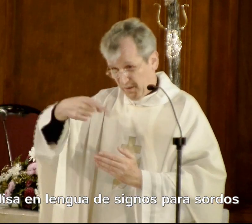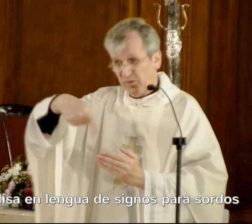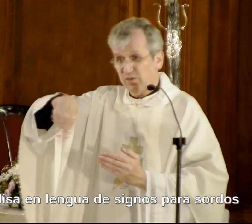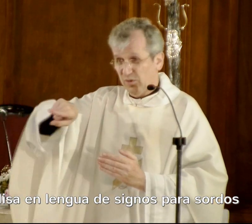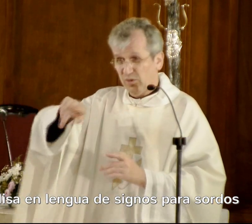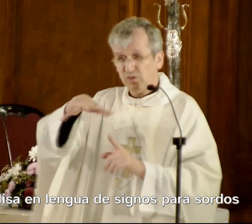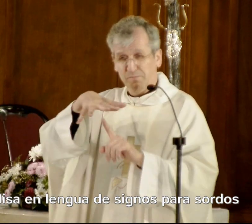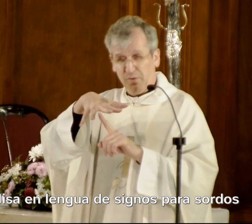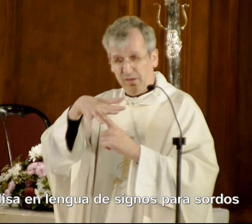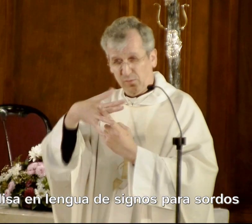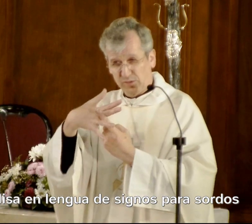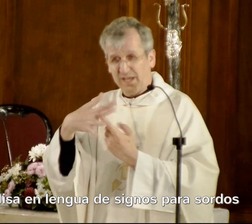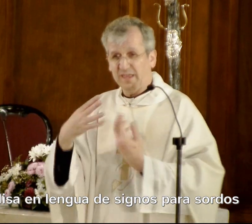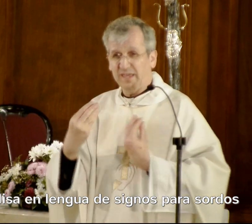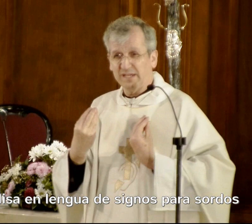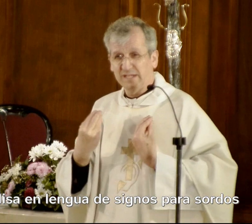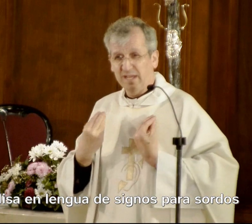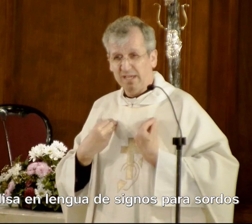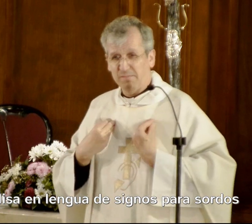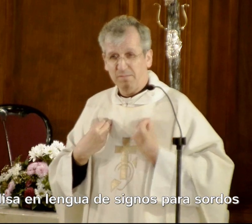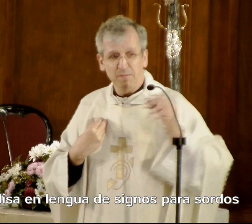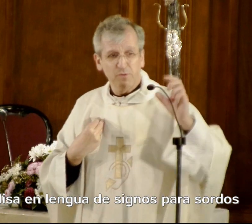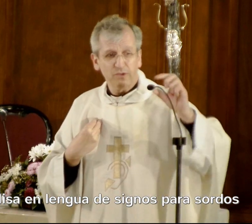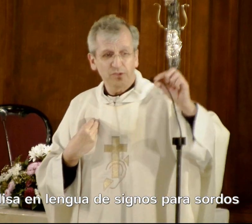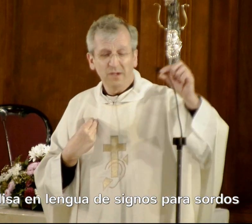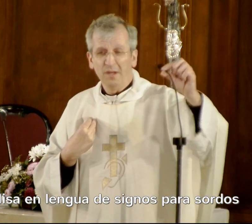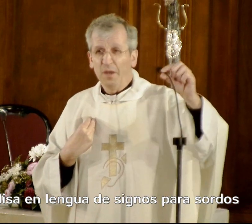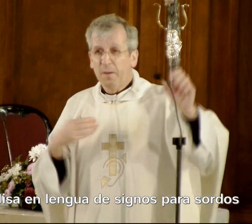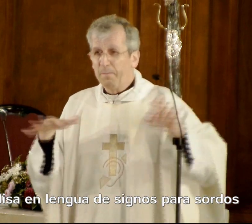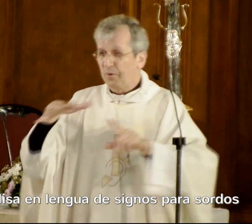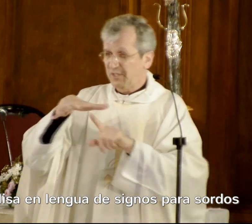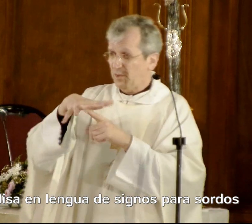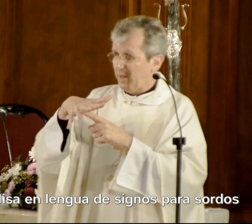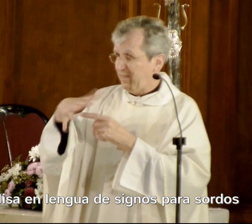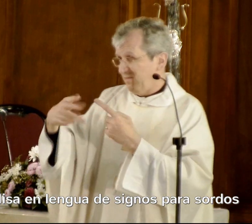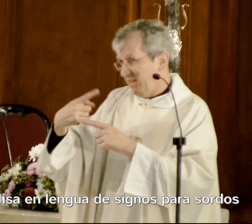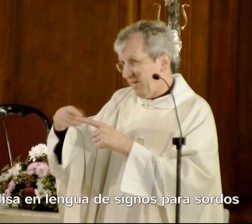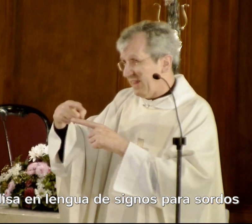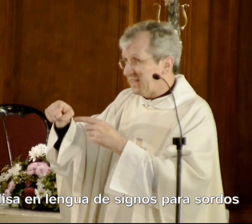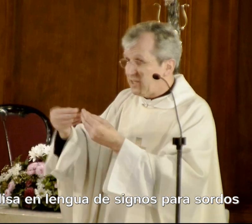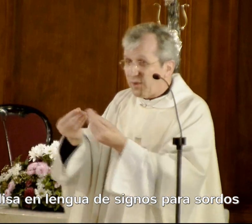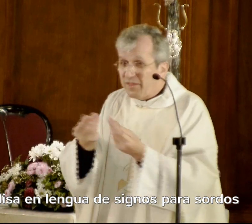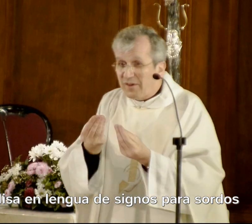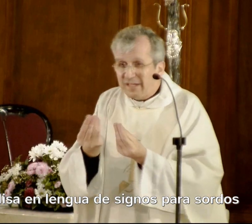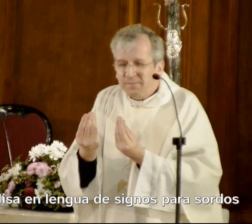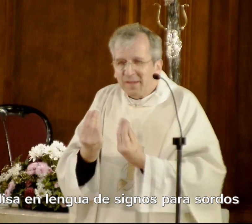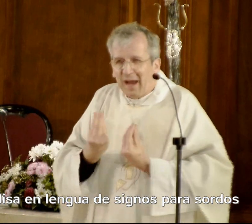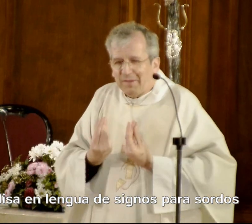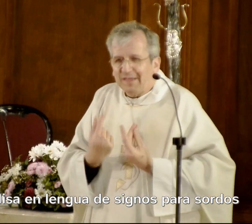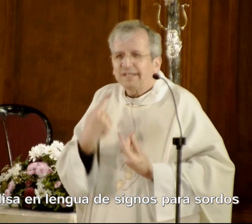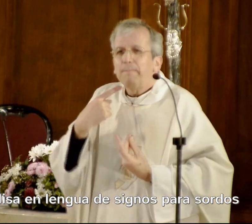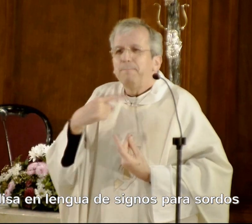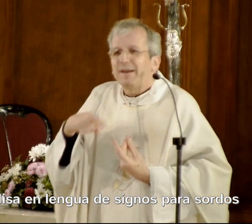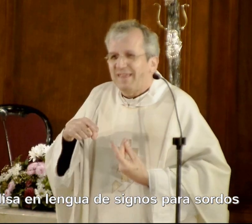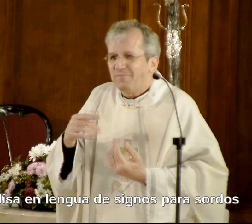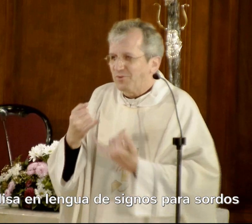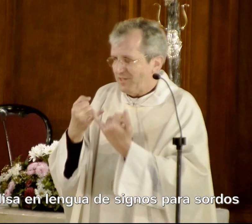de nosotros, por circunstancias que vivimos, por diferentes situaciones, a veces perdemos